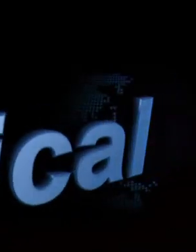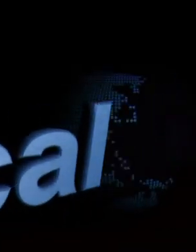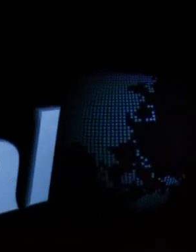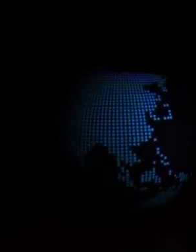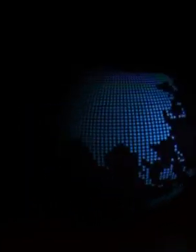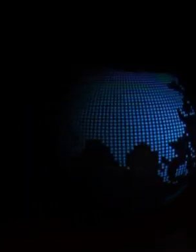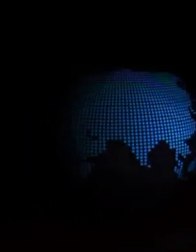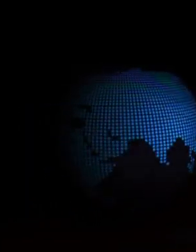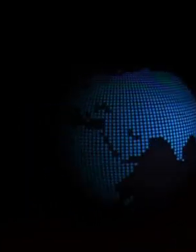¡Gracias!